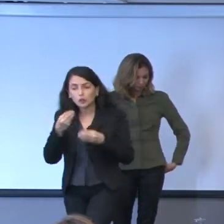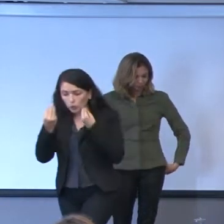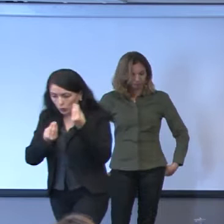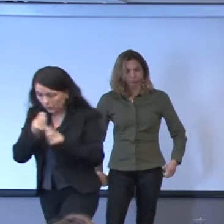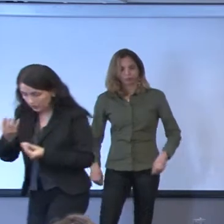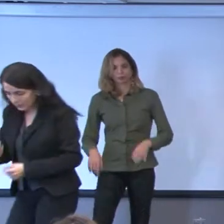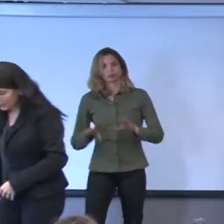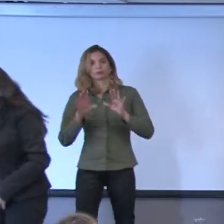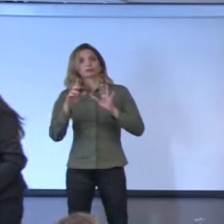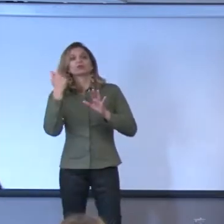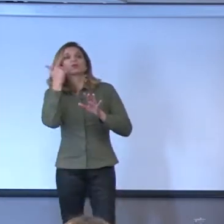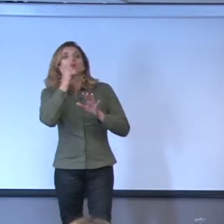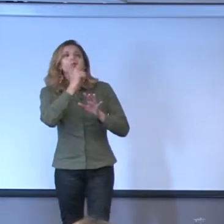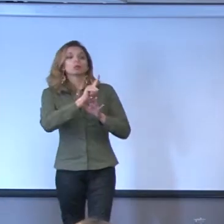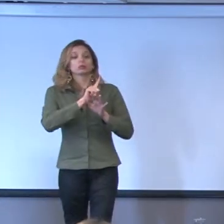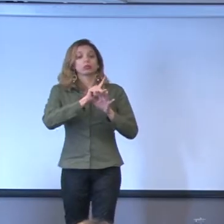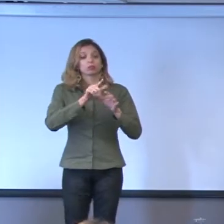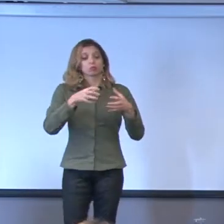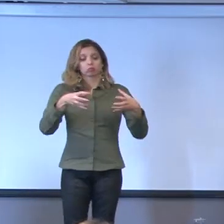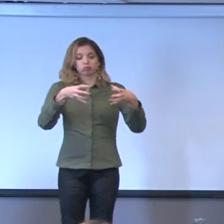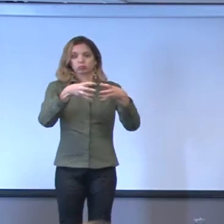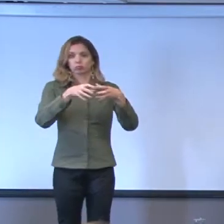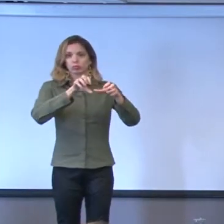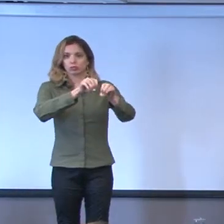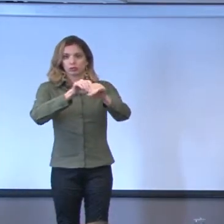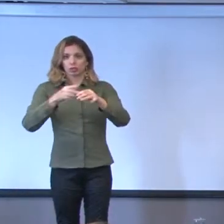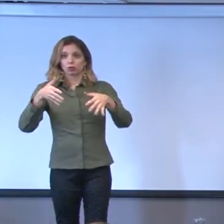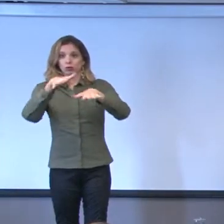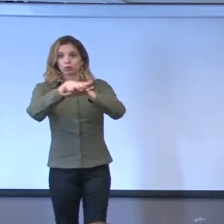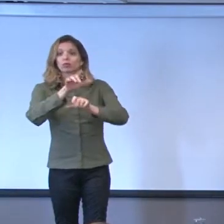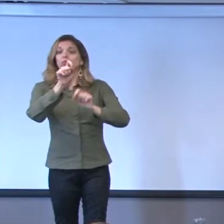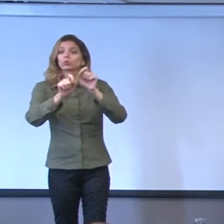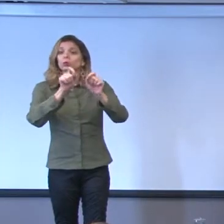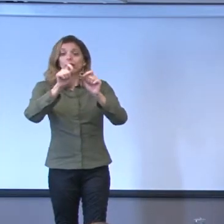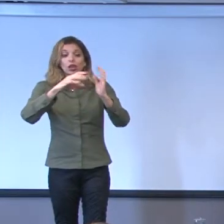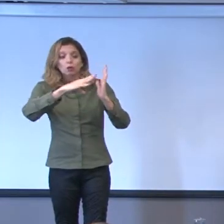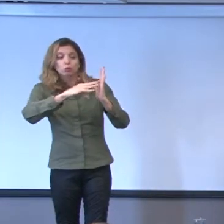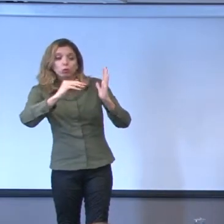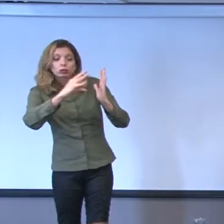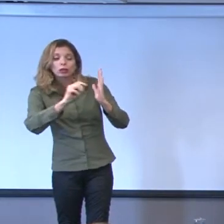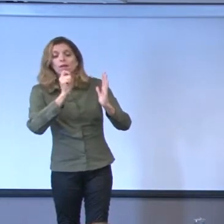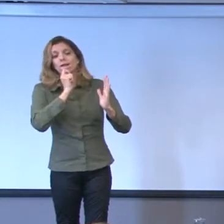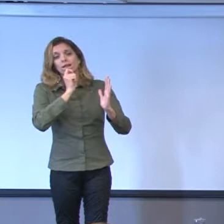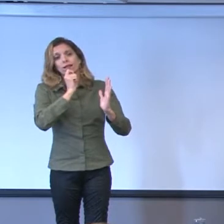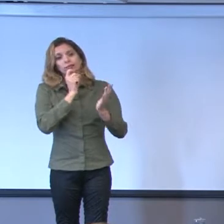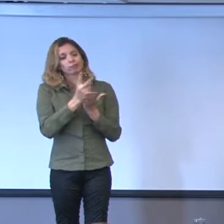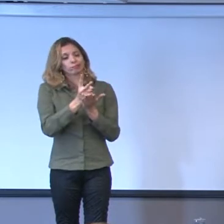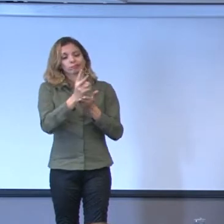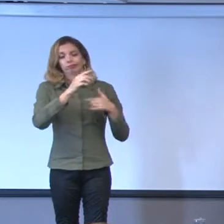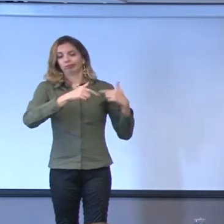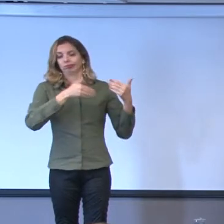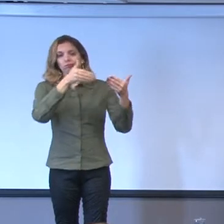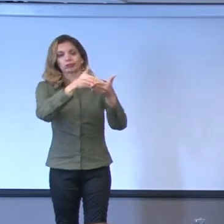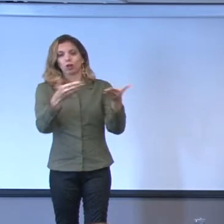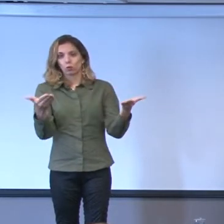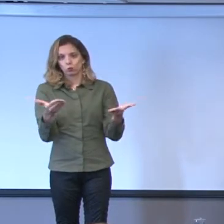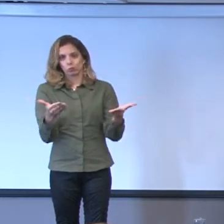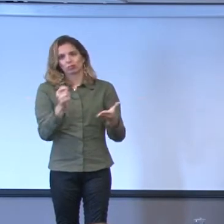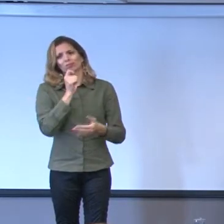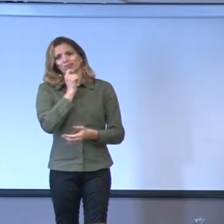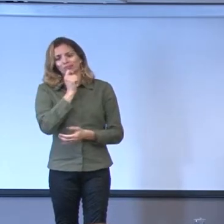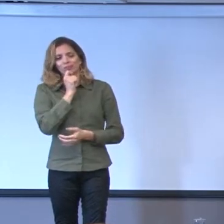um sistema de ensino inclusivo, que é o modelo ainda predominante, que é um